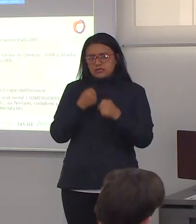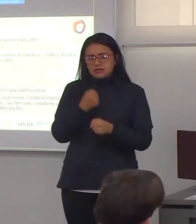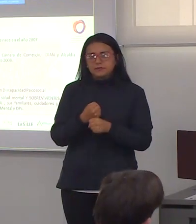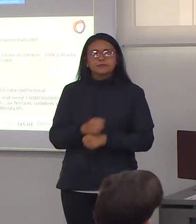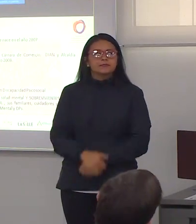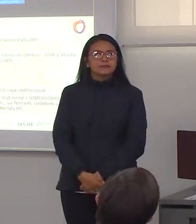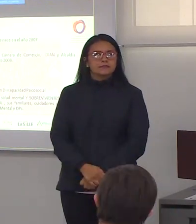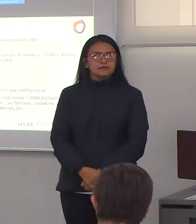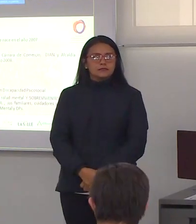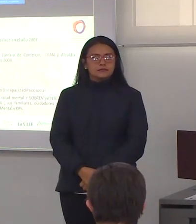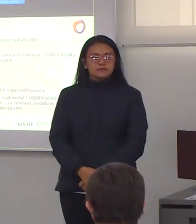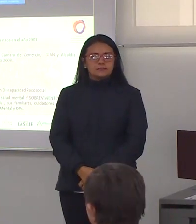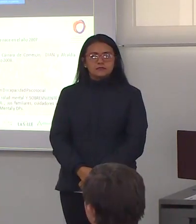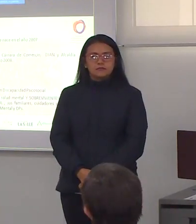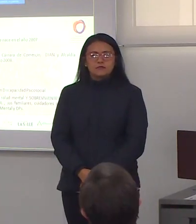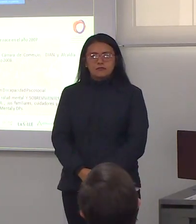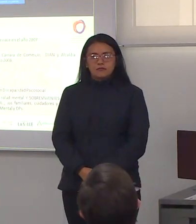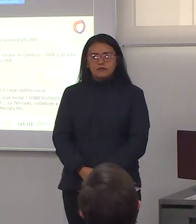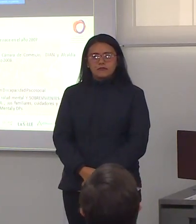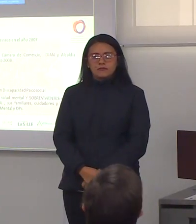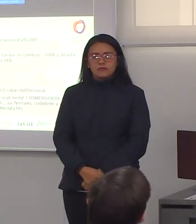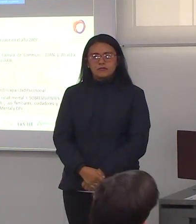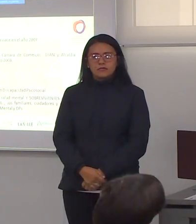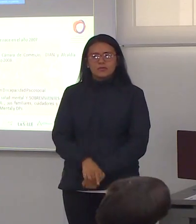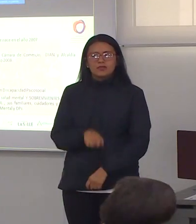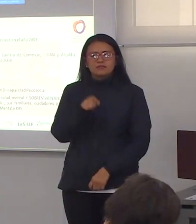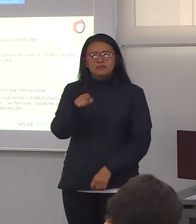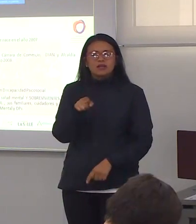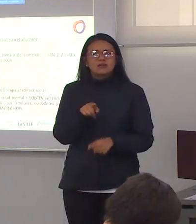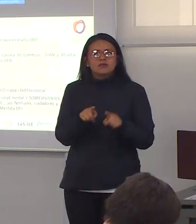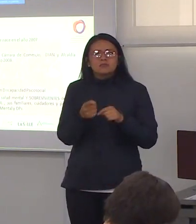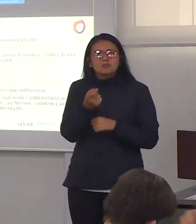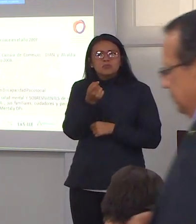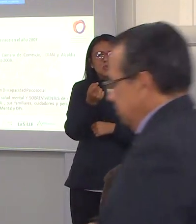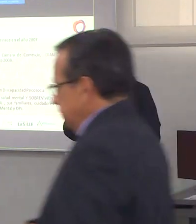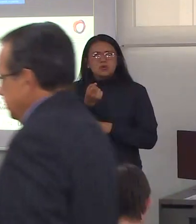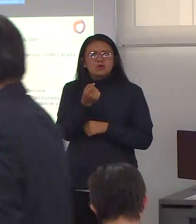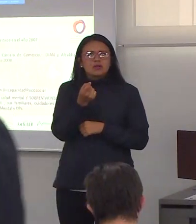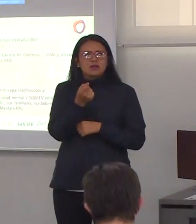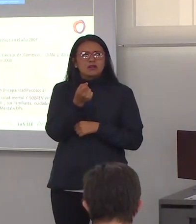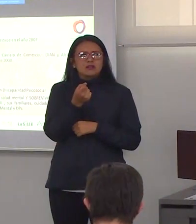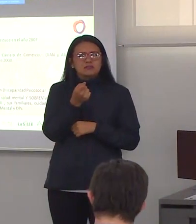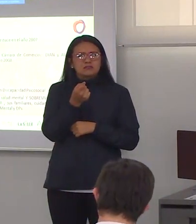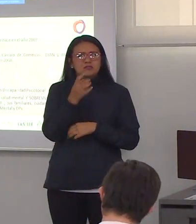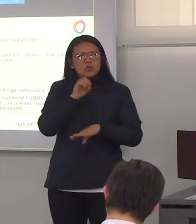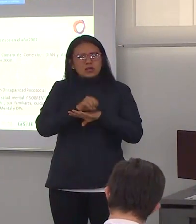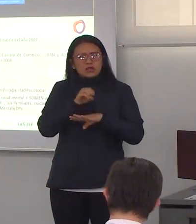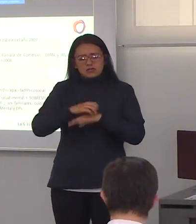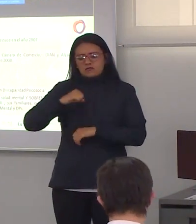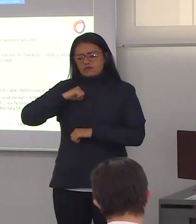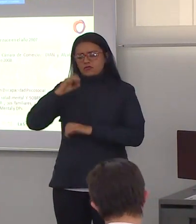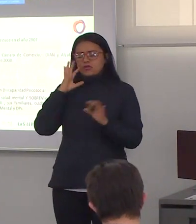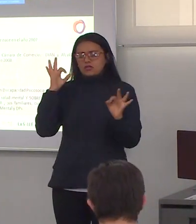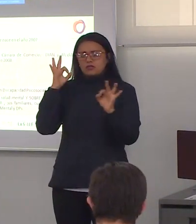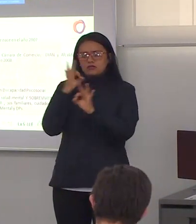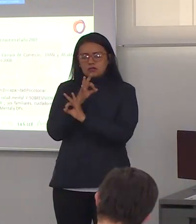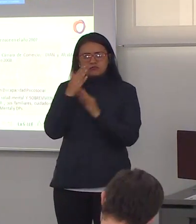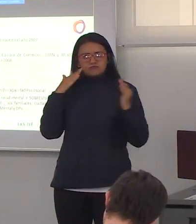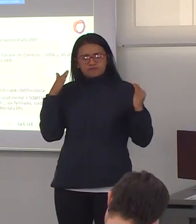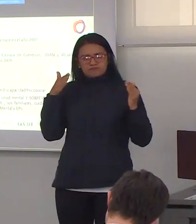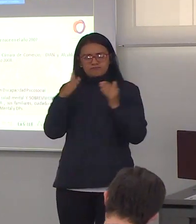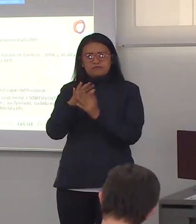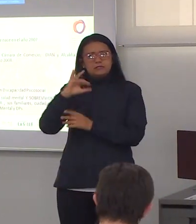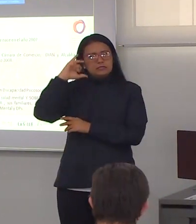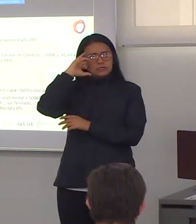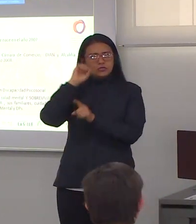y digamos que es de las pocas organizaciones que tiene el enfoque de derechos y que trabaja específicamente con discapacidad